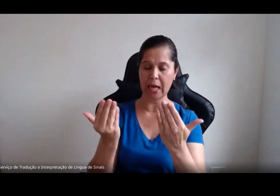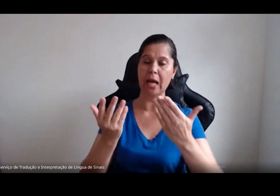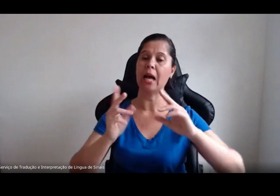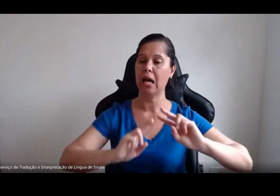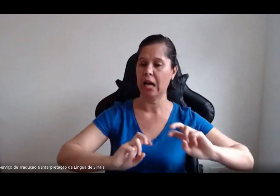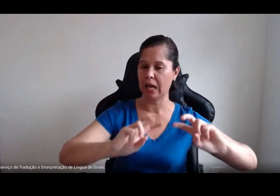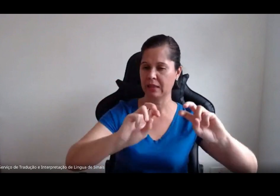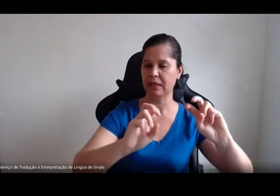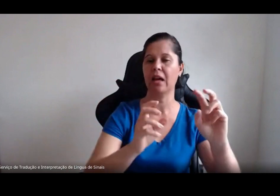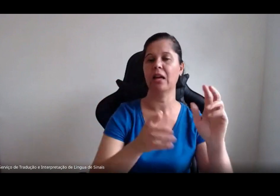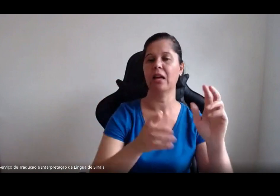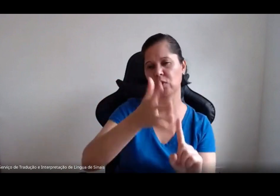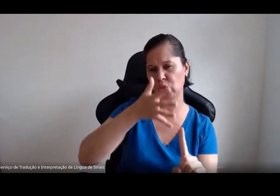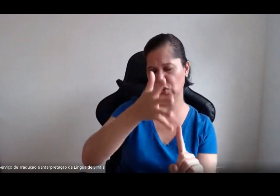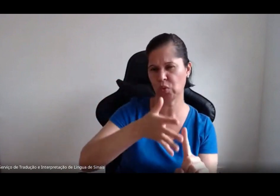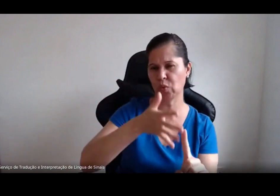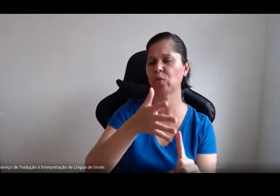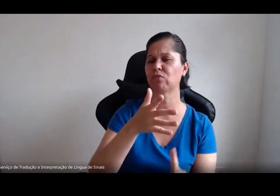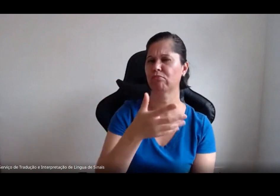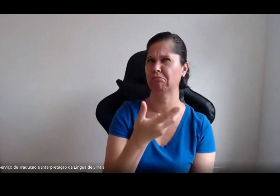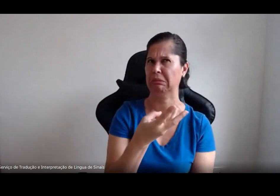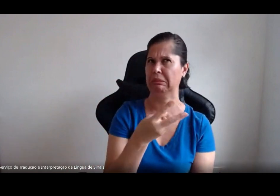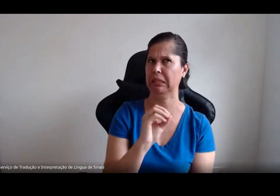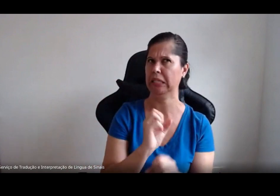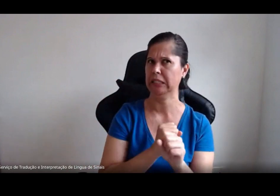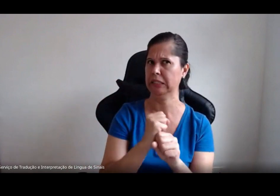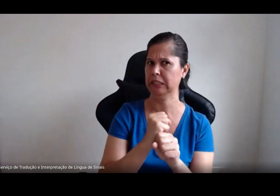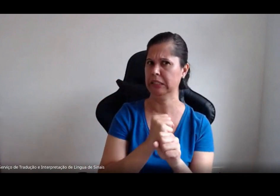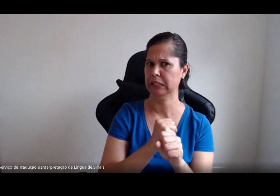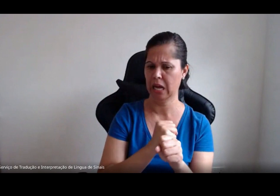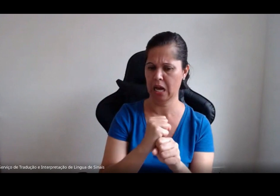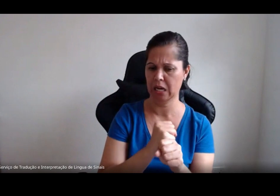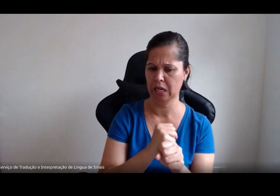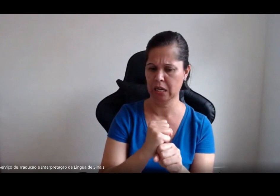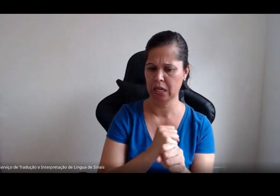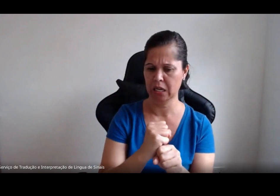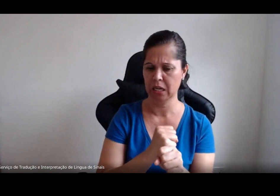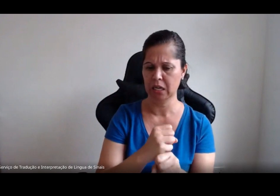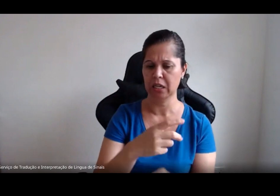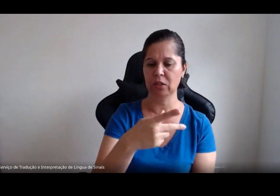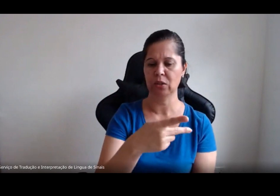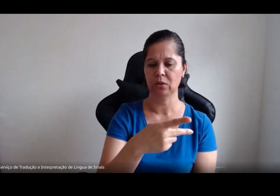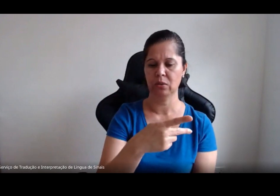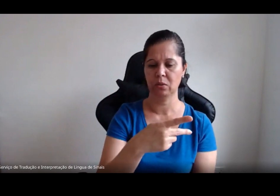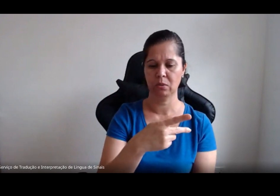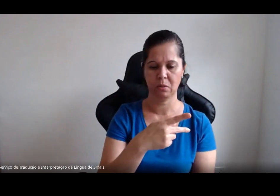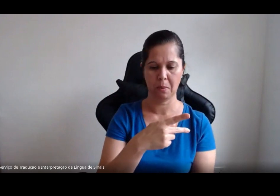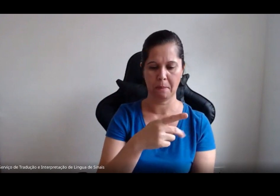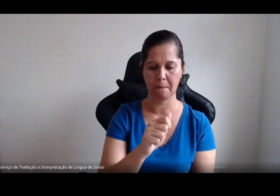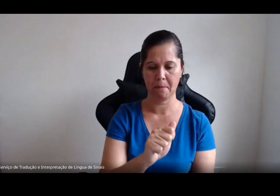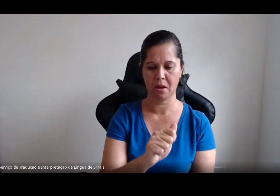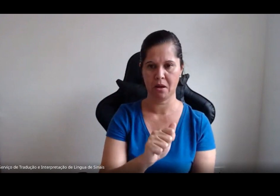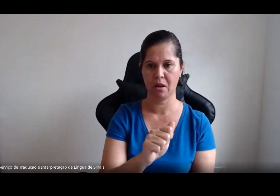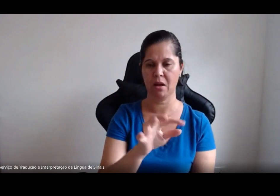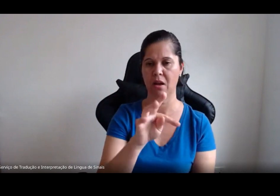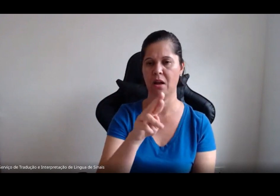da análise do discurso que eu pratico já há mais de uns 30 anos, a semiolinguística do Patrick Chéreau. Eu pratico me